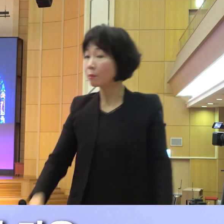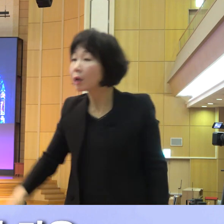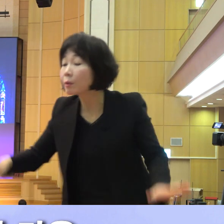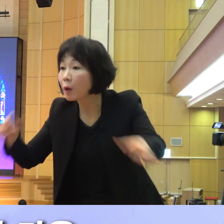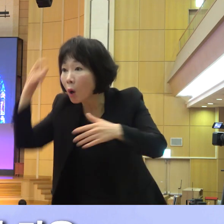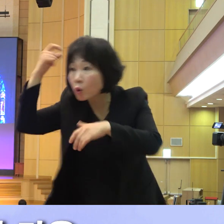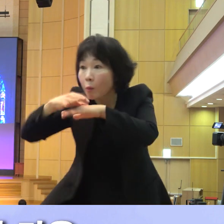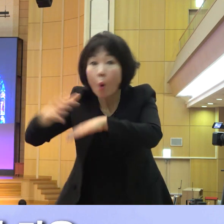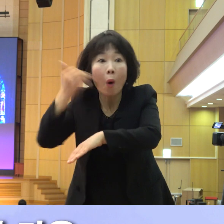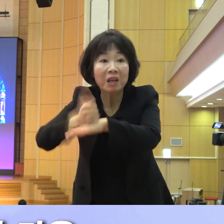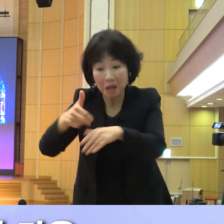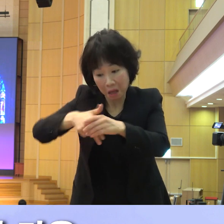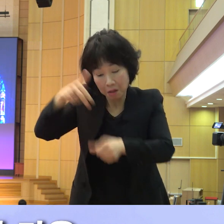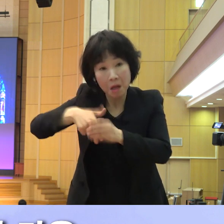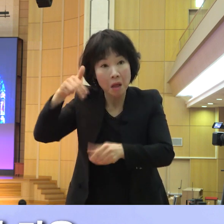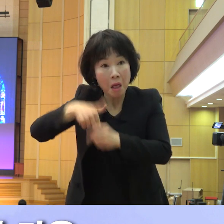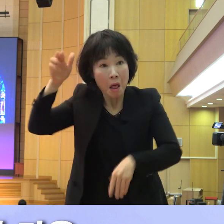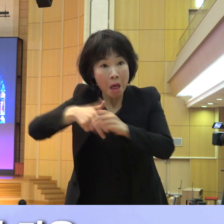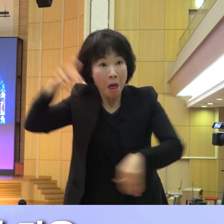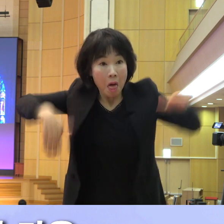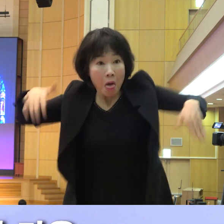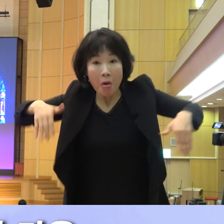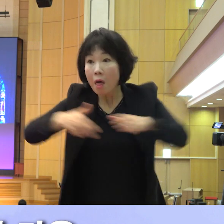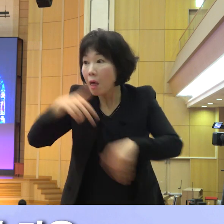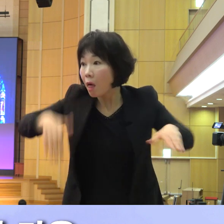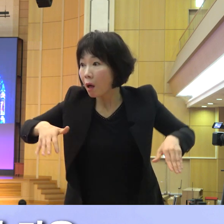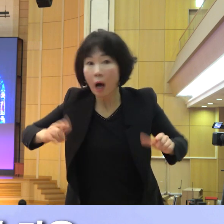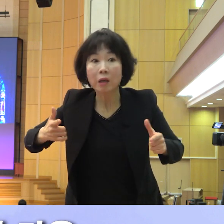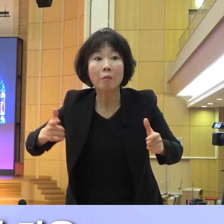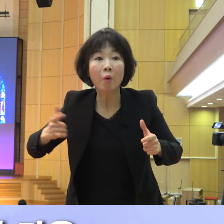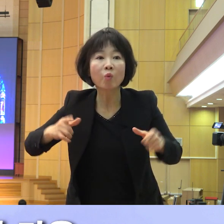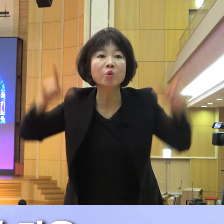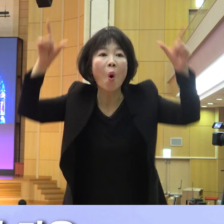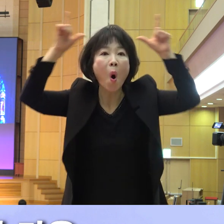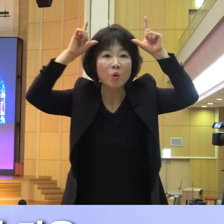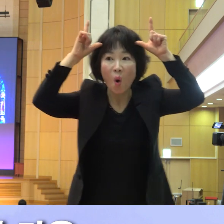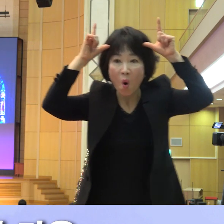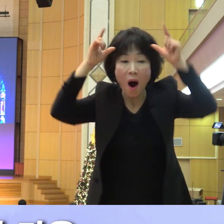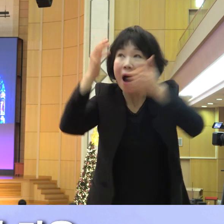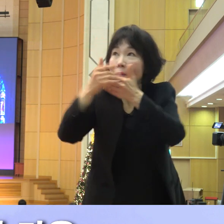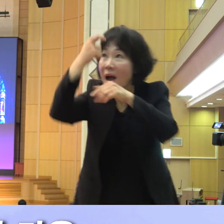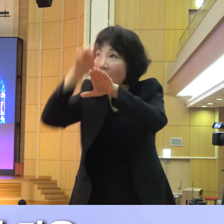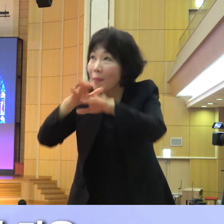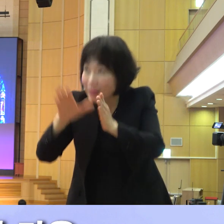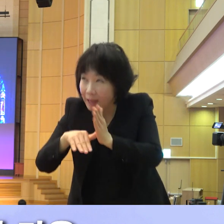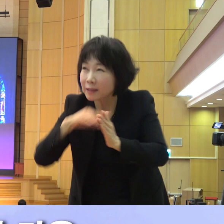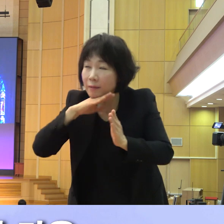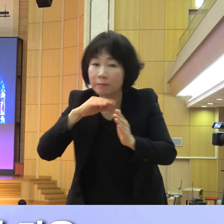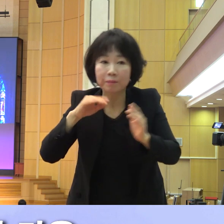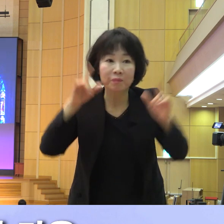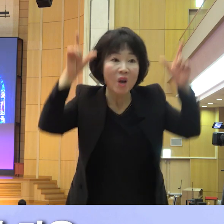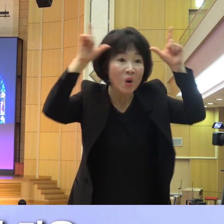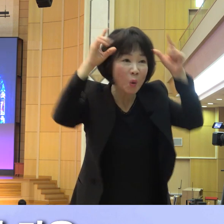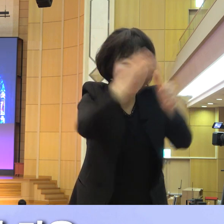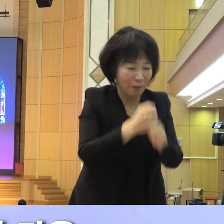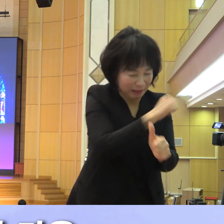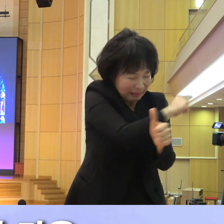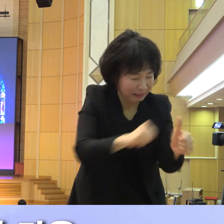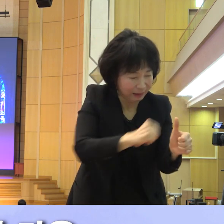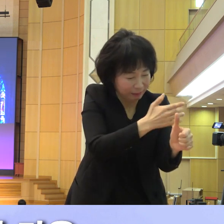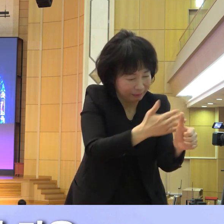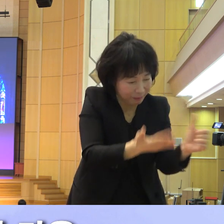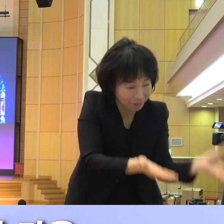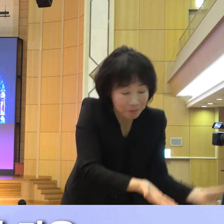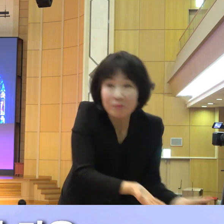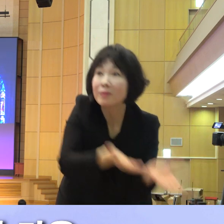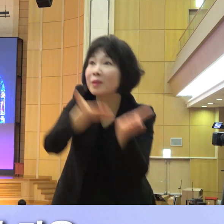그러니까 하나님이 깜짝 놀란 거죠. 그래서 하나님께서 1000번째 받으시고